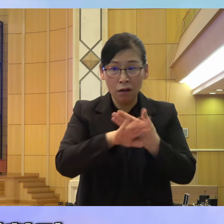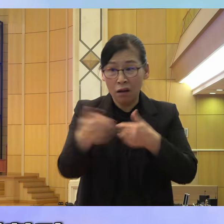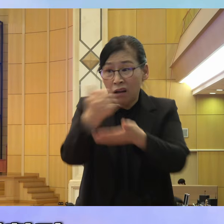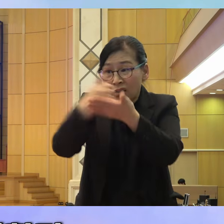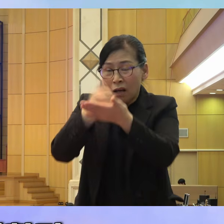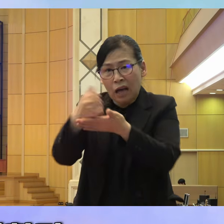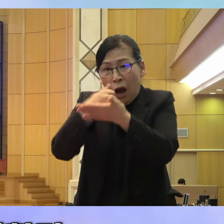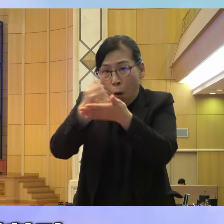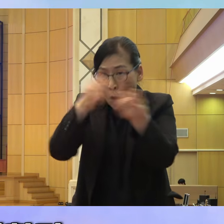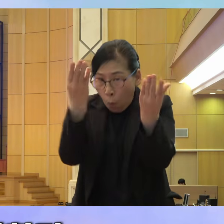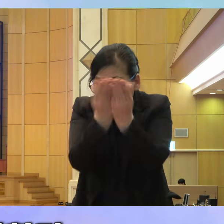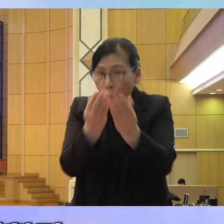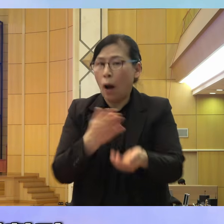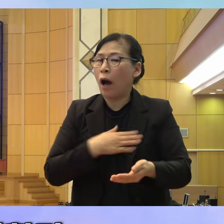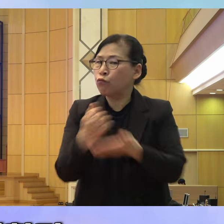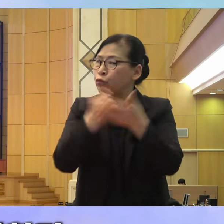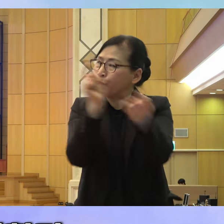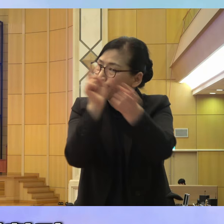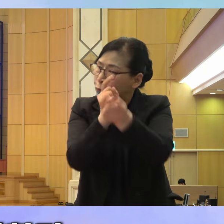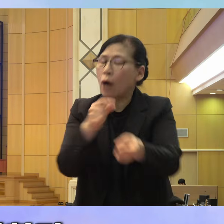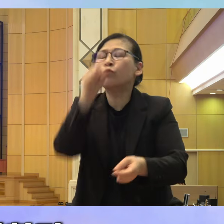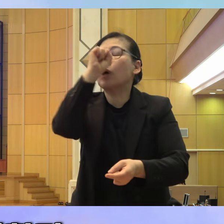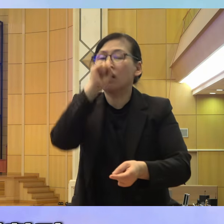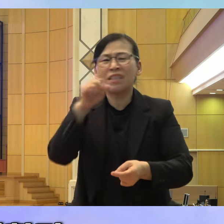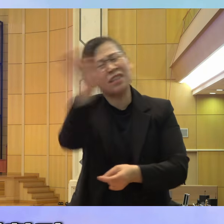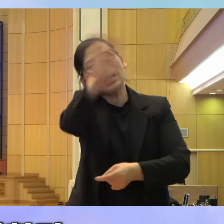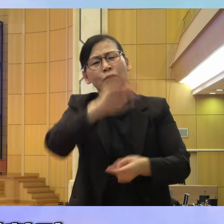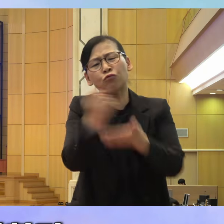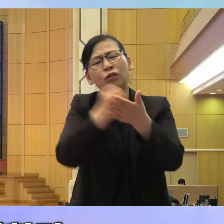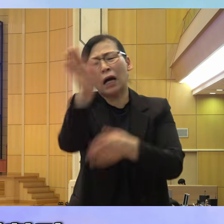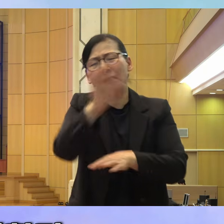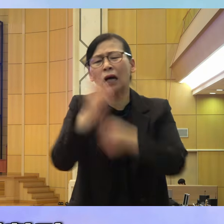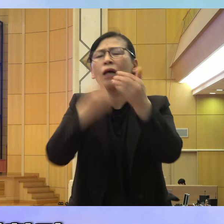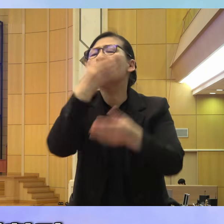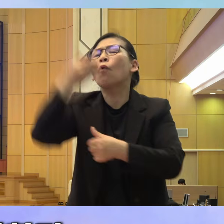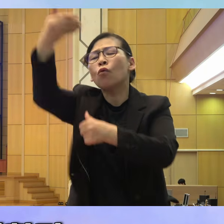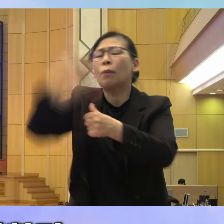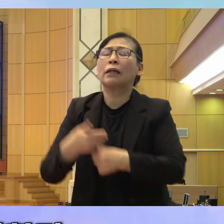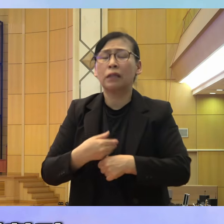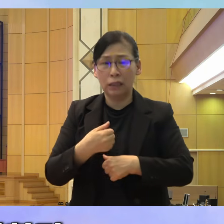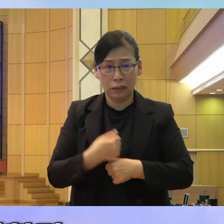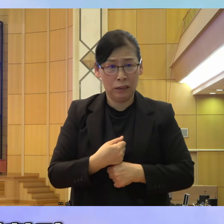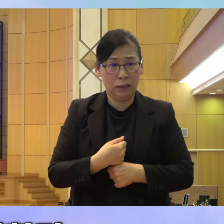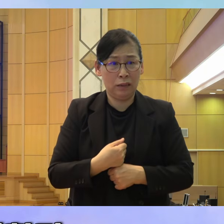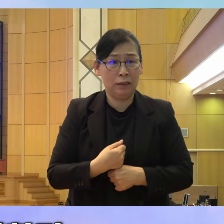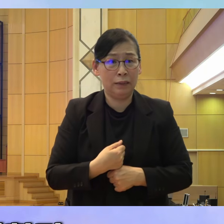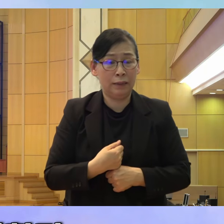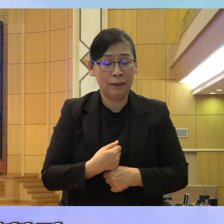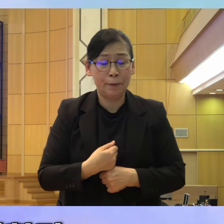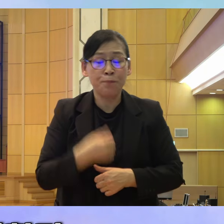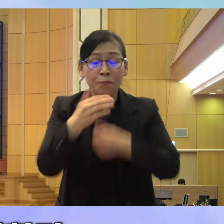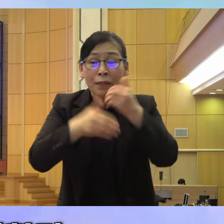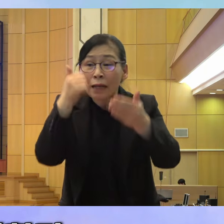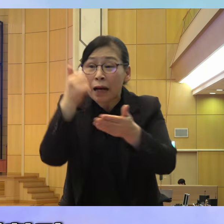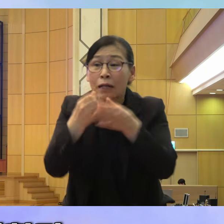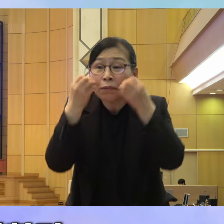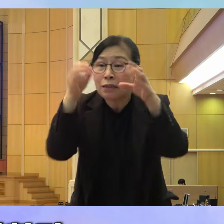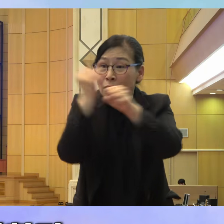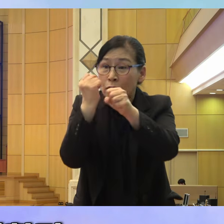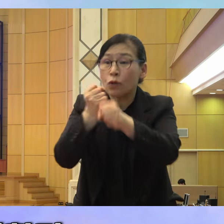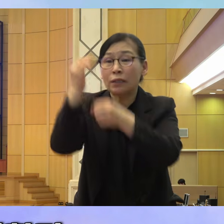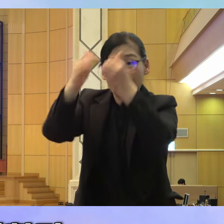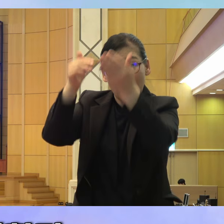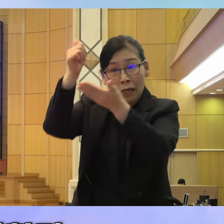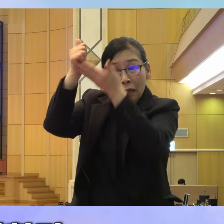운을 따지고 앉아. 뭔 운 같은 소리하고 해서 하나님이 주시면 받는 거고 하나님이 안 주시면 못 받는 거지. 응? 하나님이 창조한